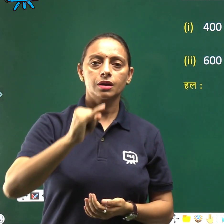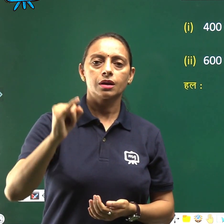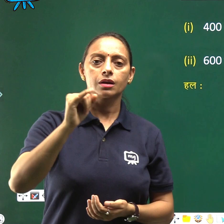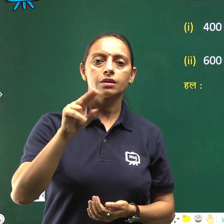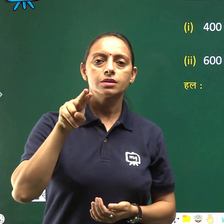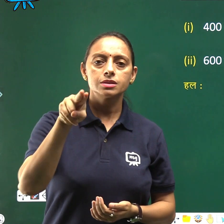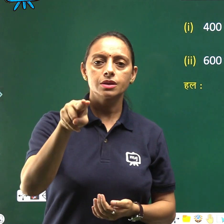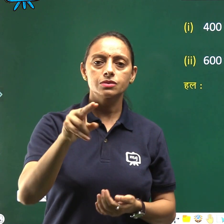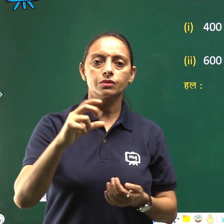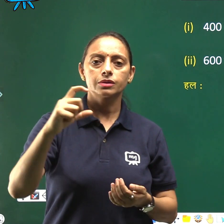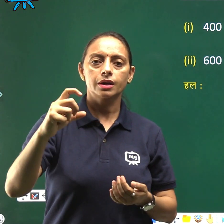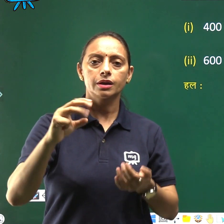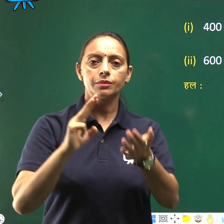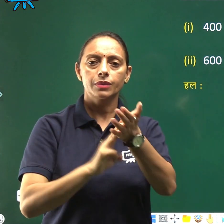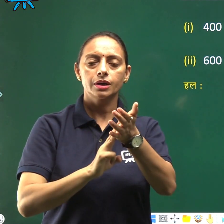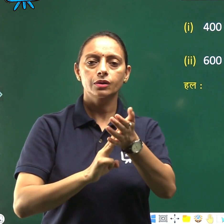600 सेंटीमीटर को